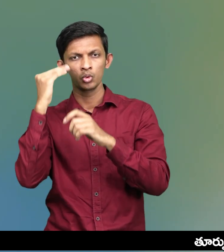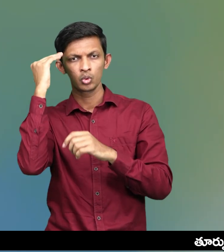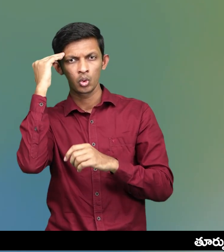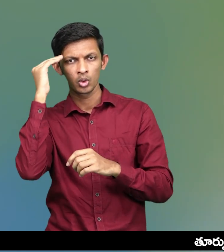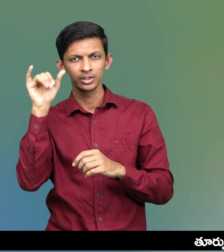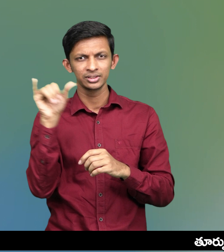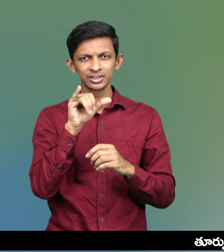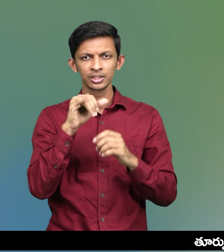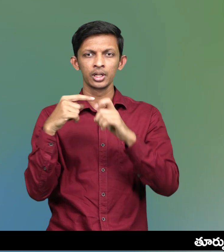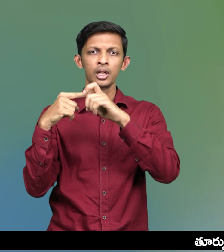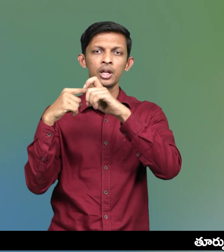తూర్పున ప్రవహించే నదులు